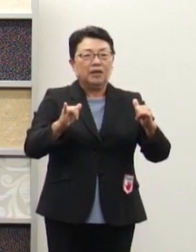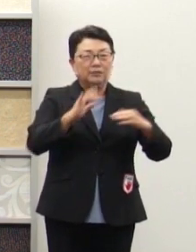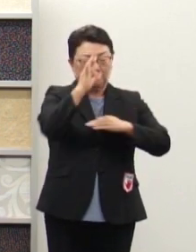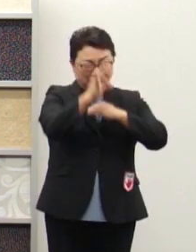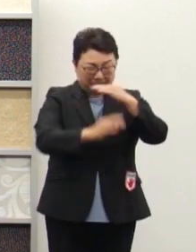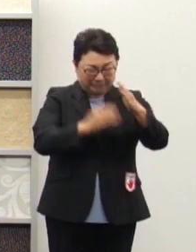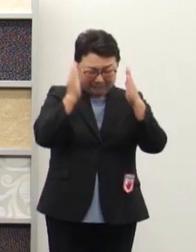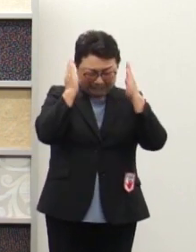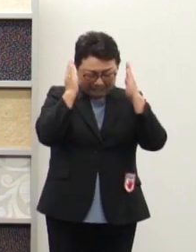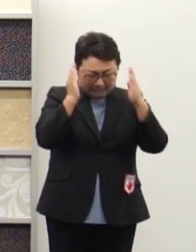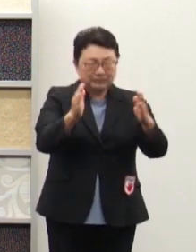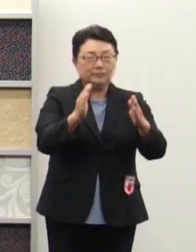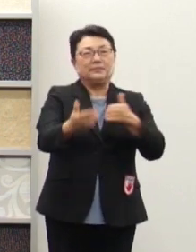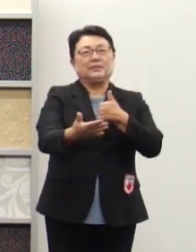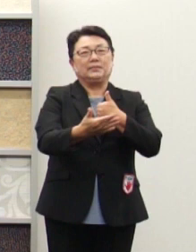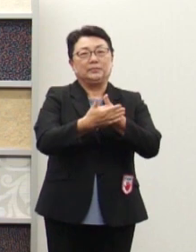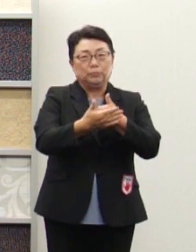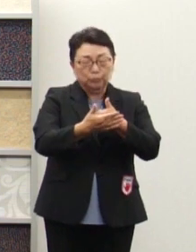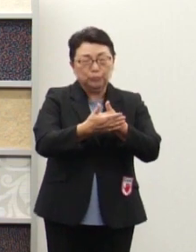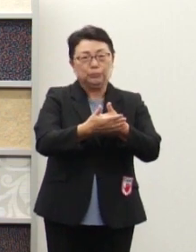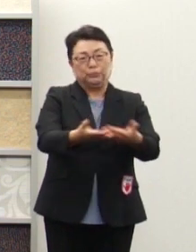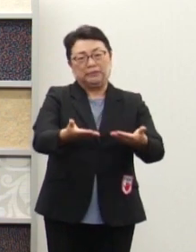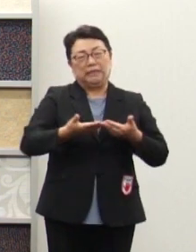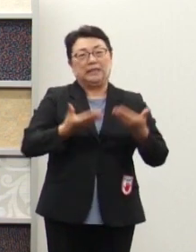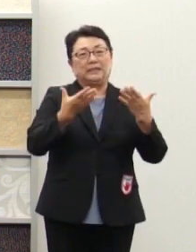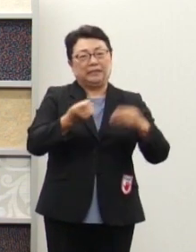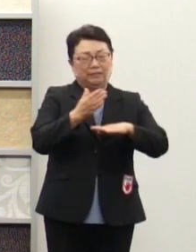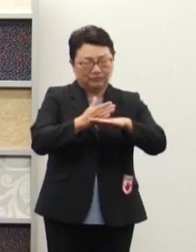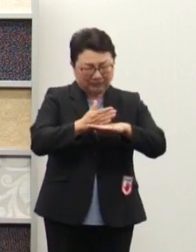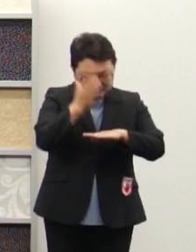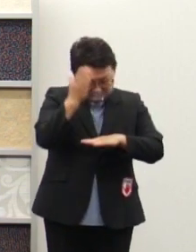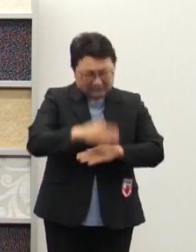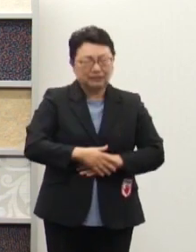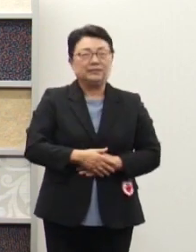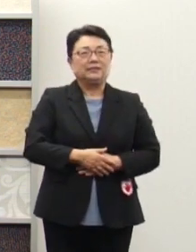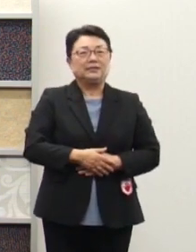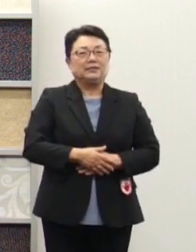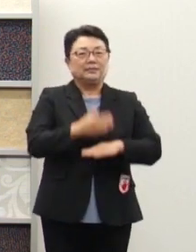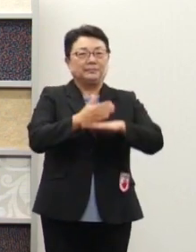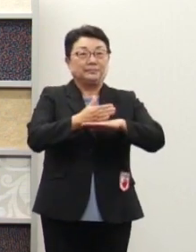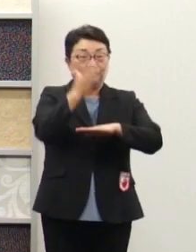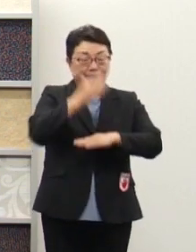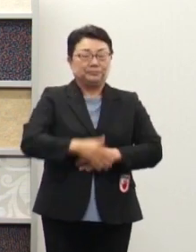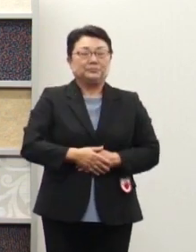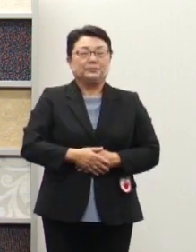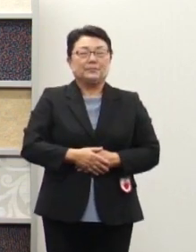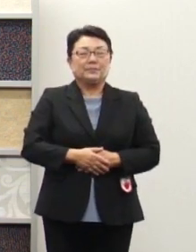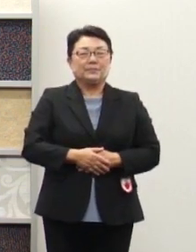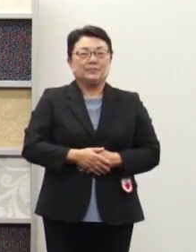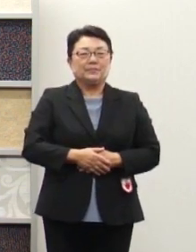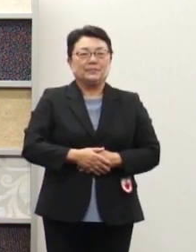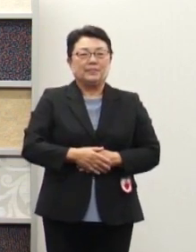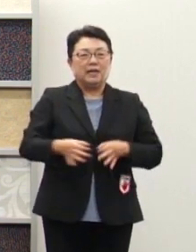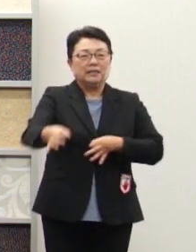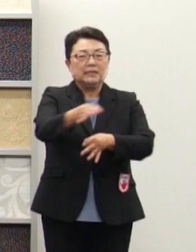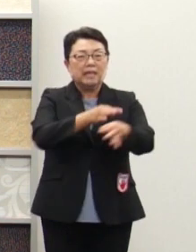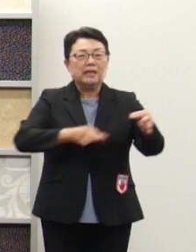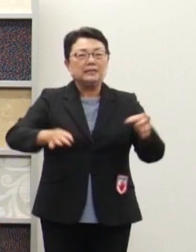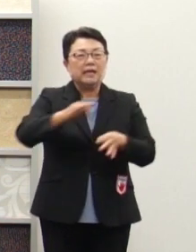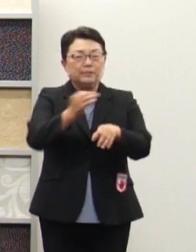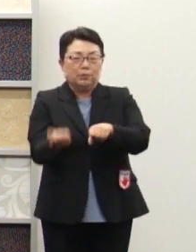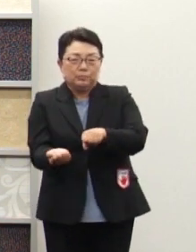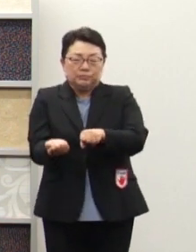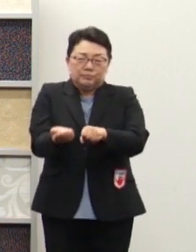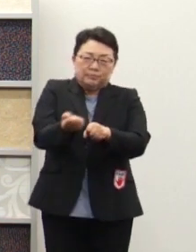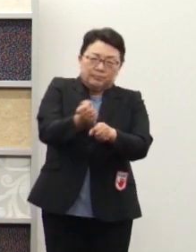夜を分かたぬ献身的なご尽力があればこそであり、おかげさまをもちまして経済回復に目を向